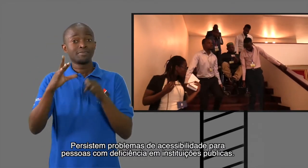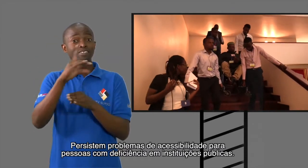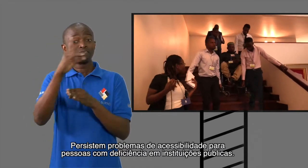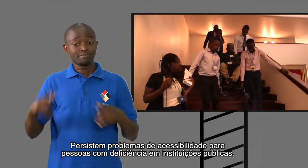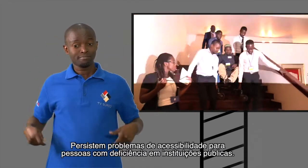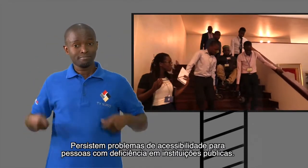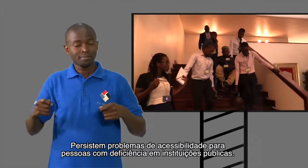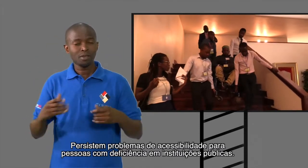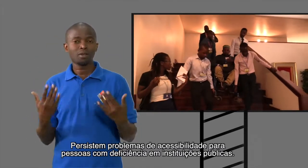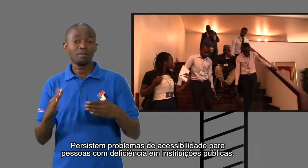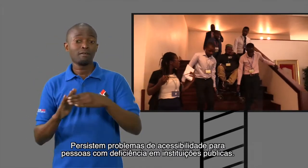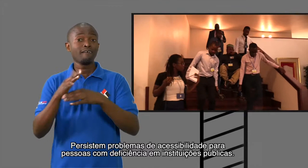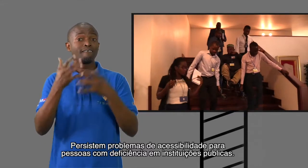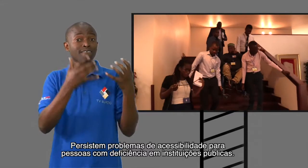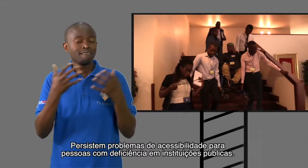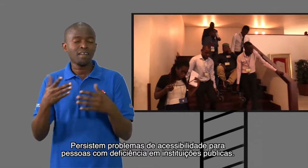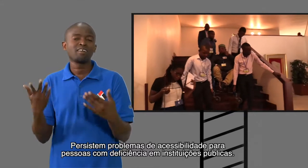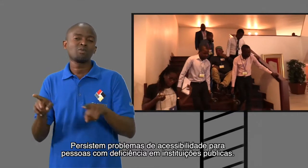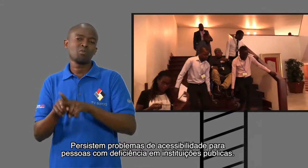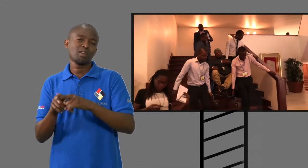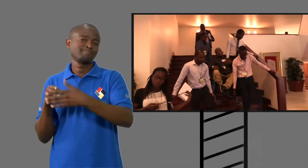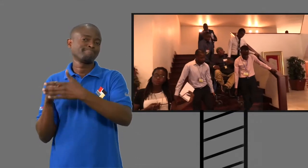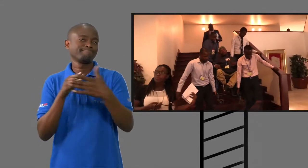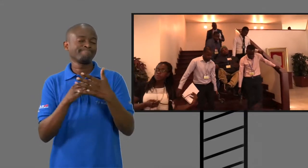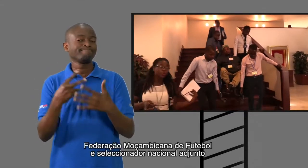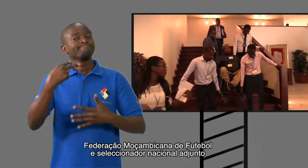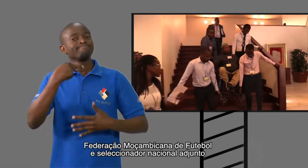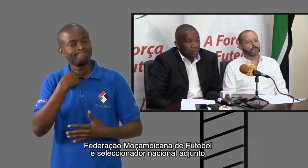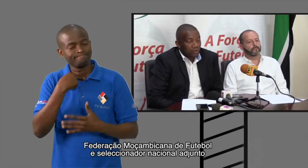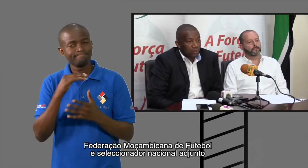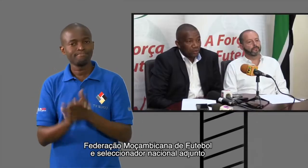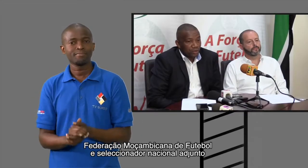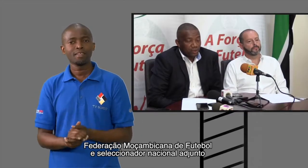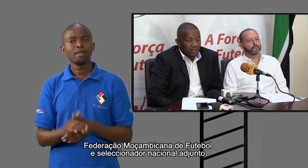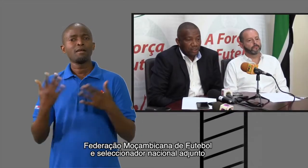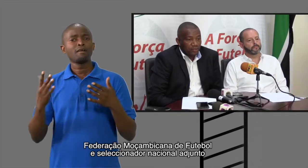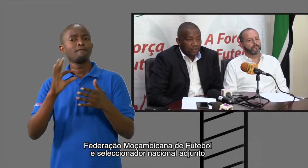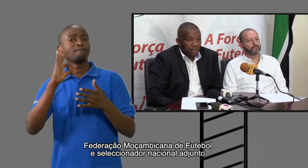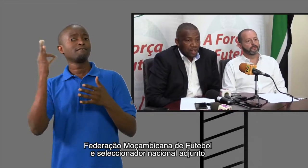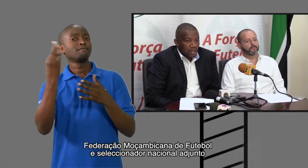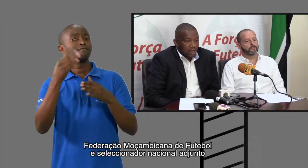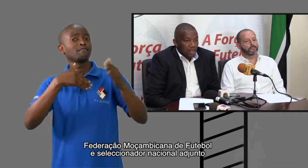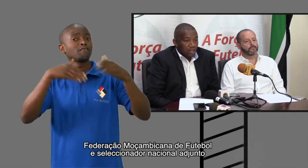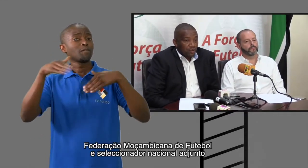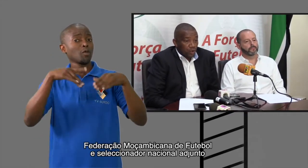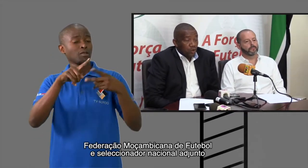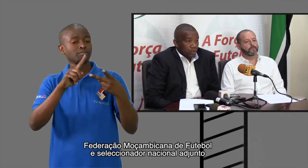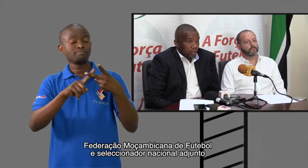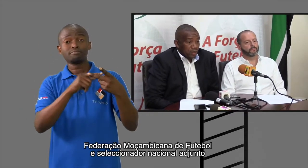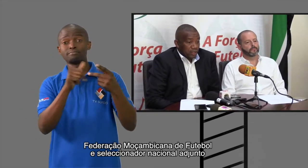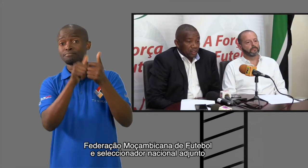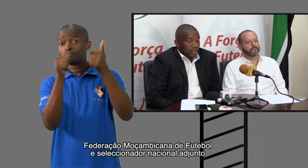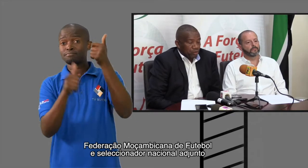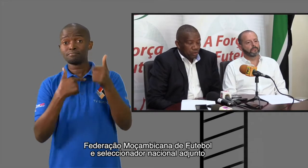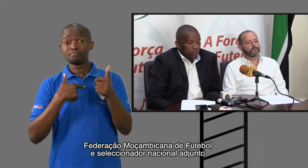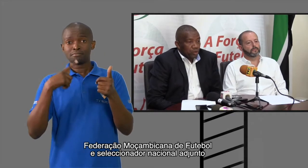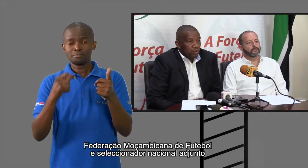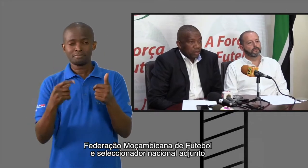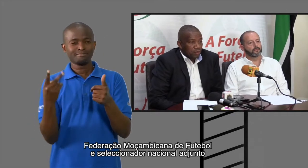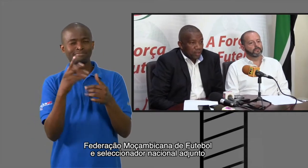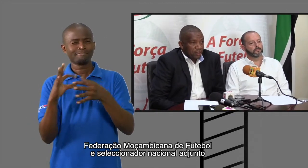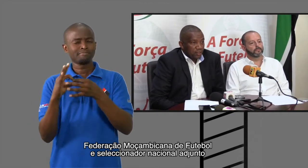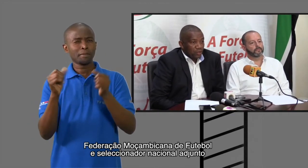instituições públicas para pessoas com deficiência. Federação Moçambicana de Futebol e Selecionador Nacional